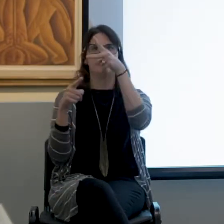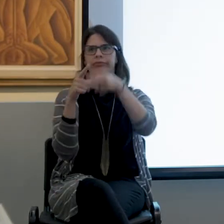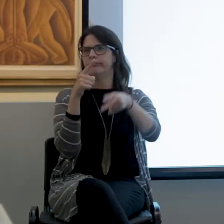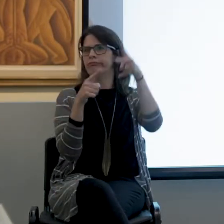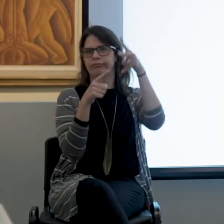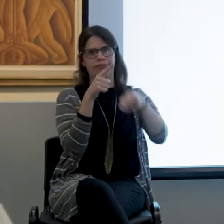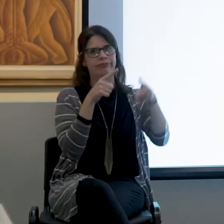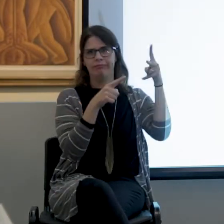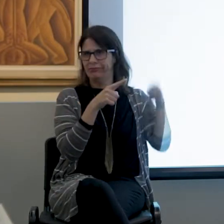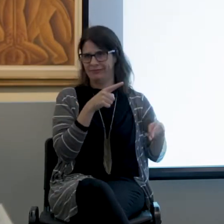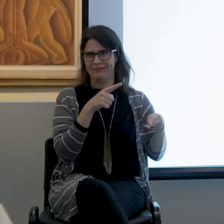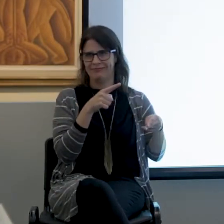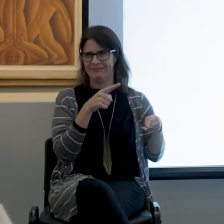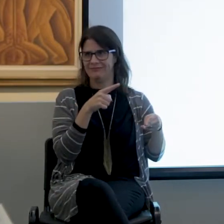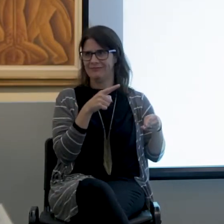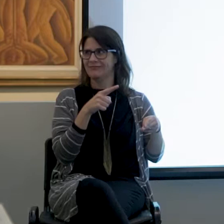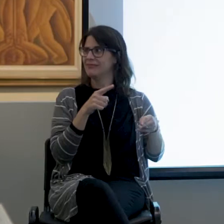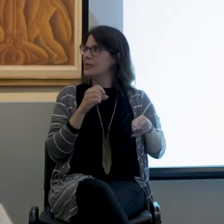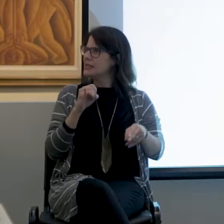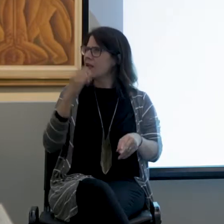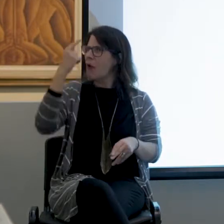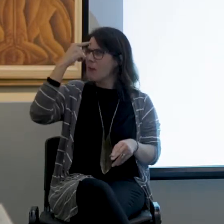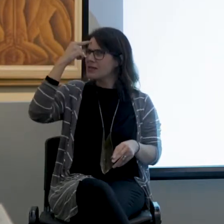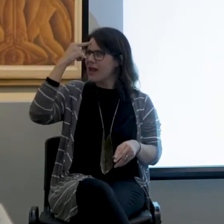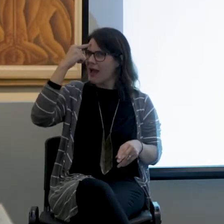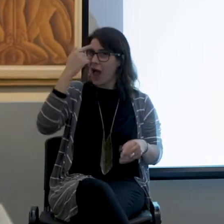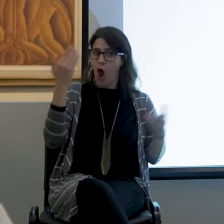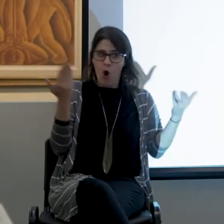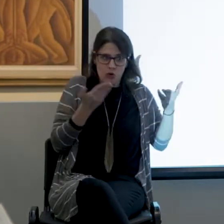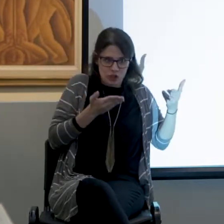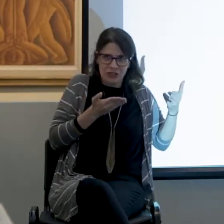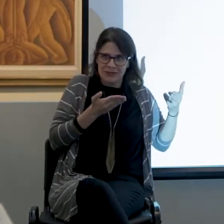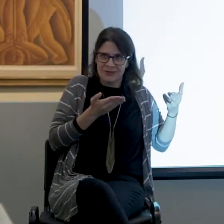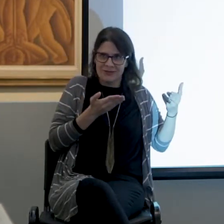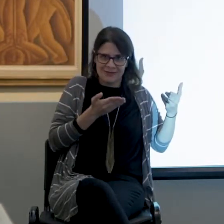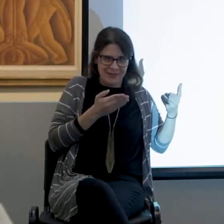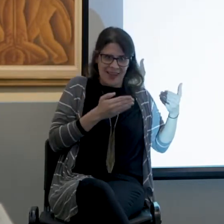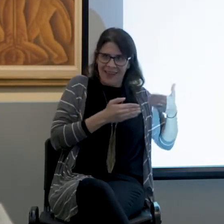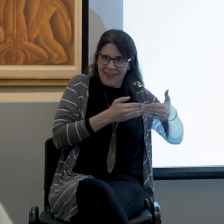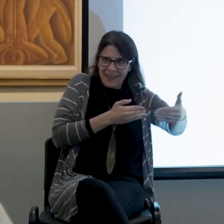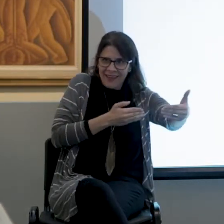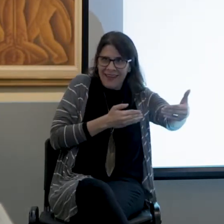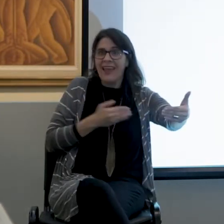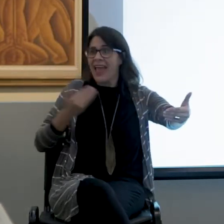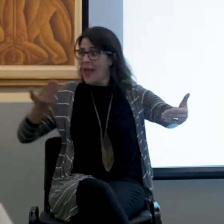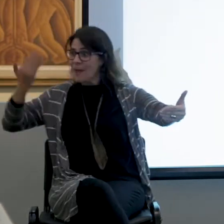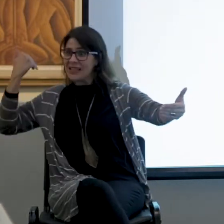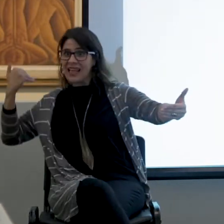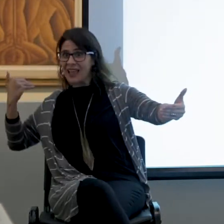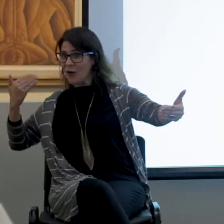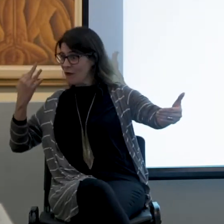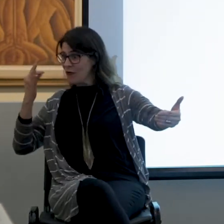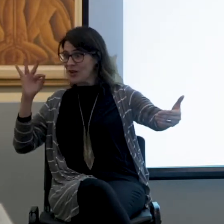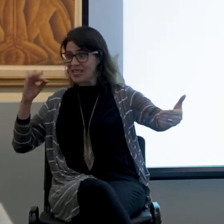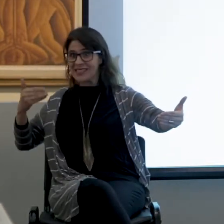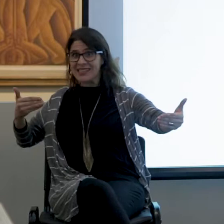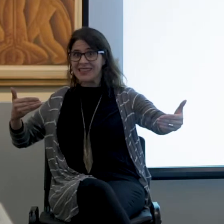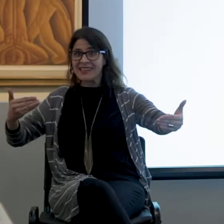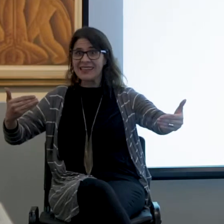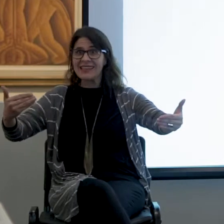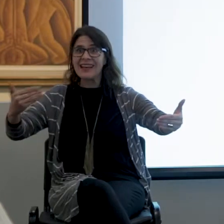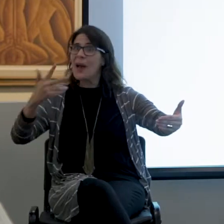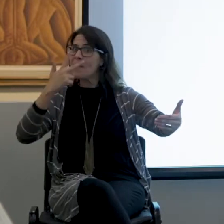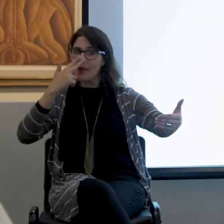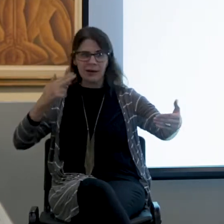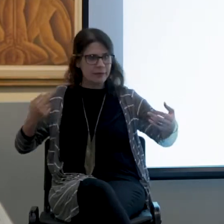neoconservadores, se a gente pensar historicamente para o nosso tempo e aquele da França, é uma maravilha, só que caminha para um lado